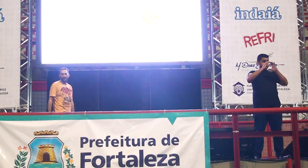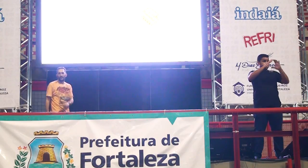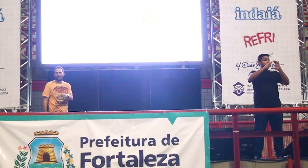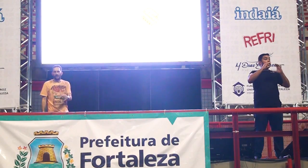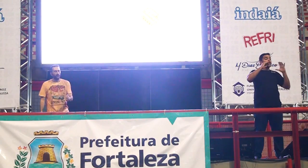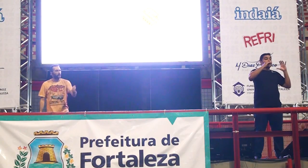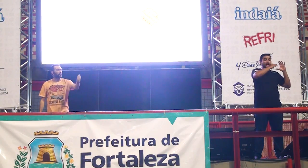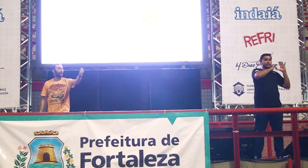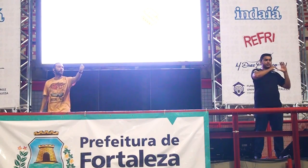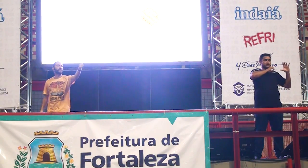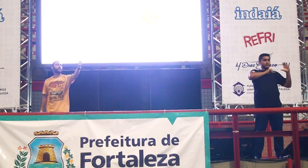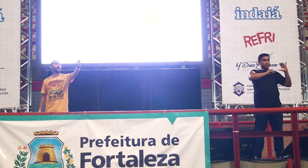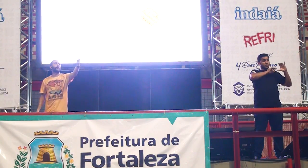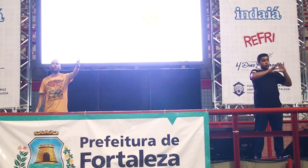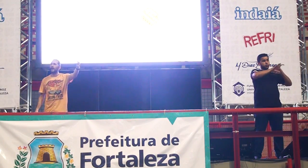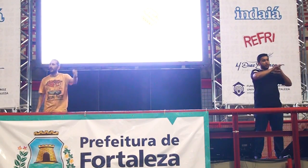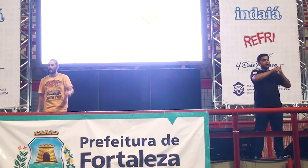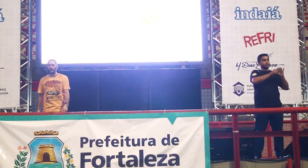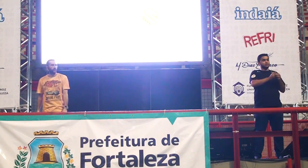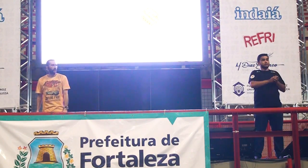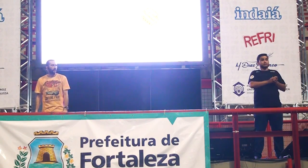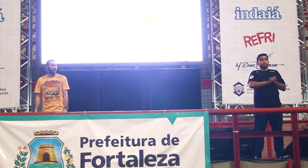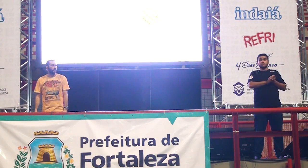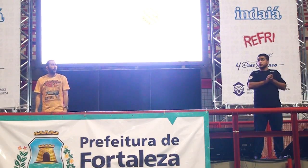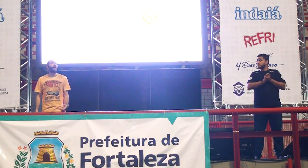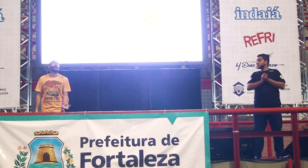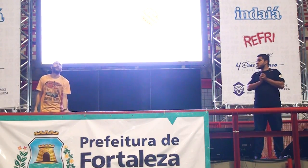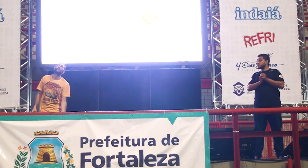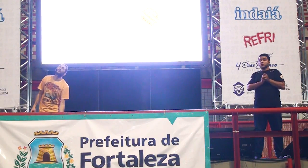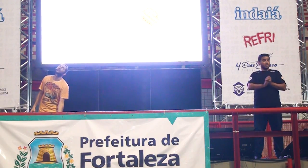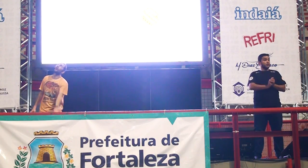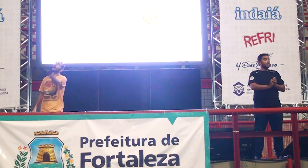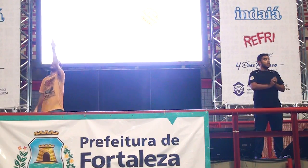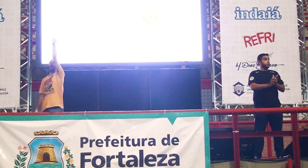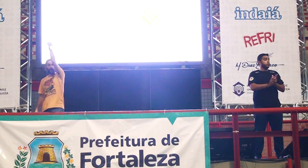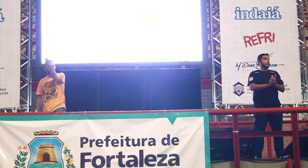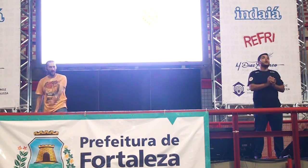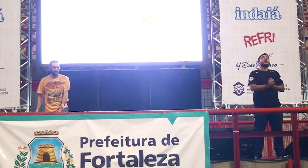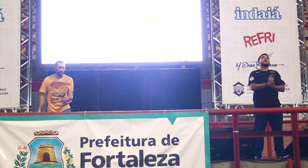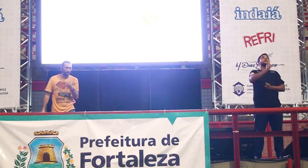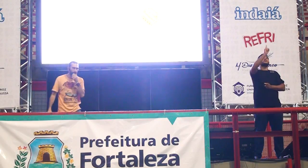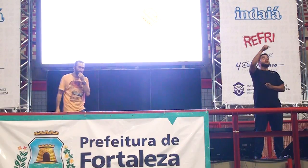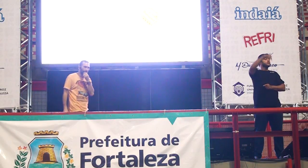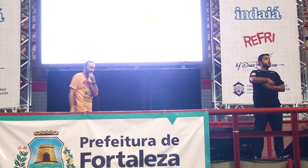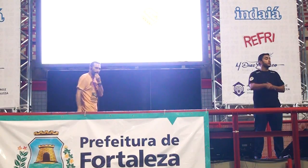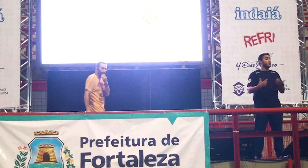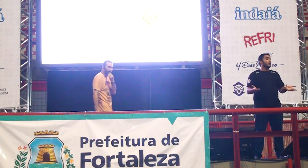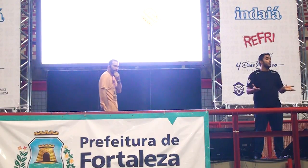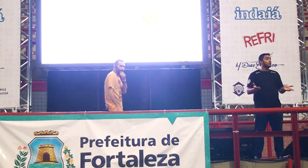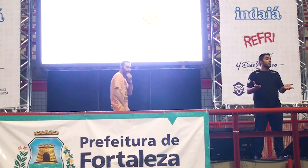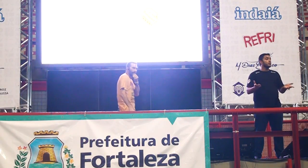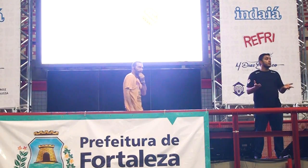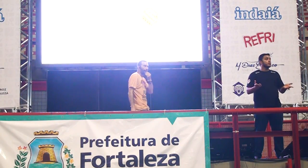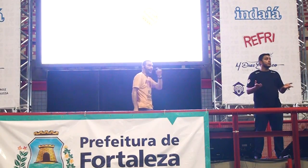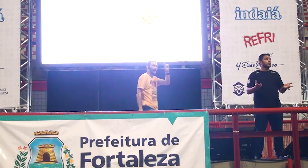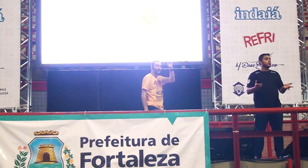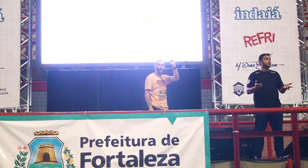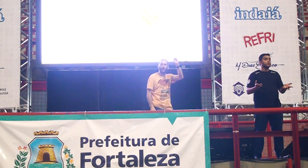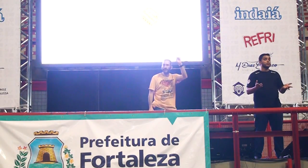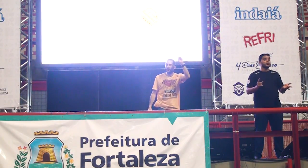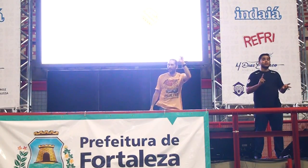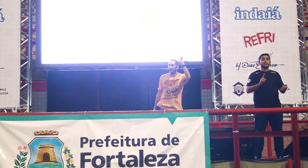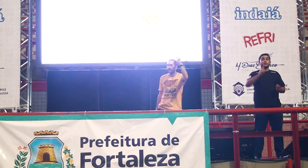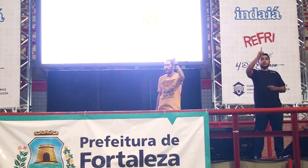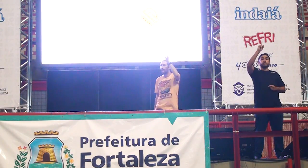quente e solto esse balão com ar quente, o balão sobe ou ele desce? Por que